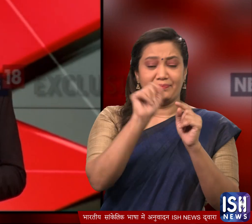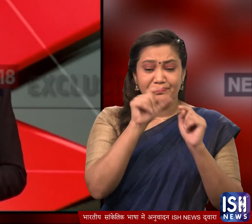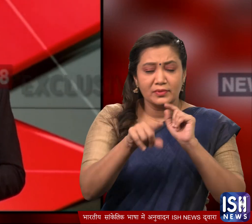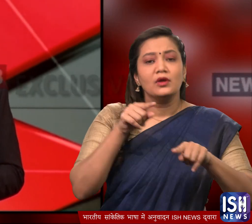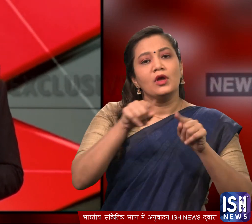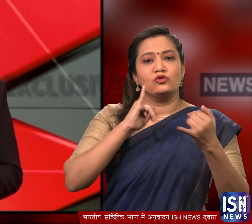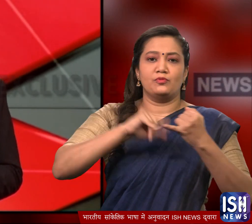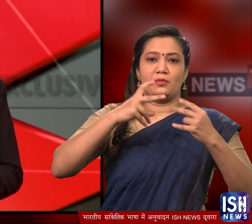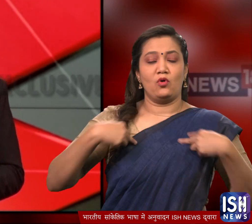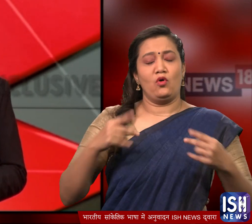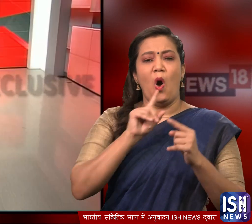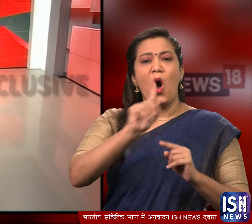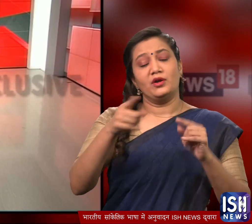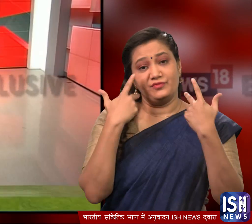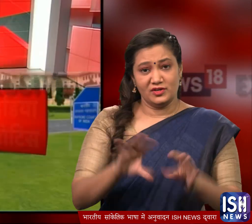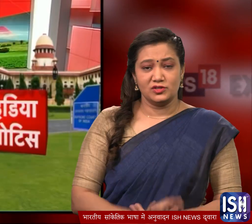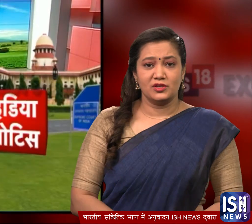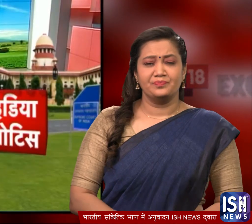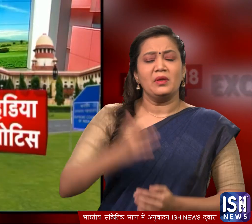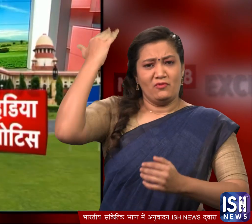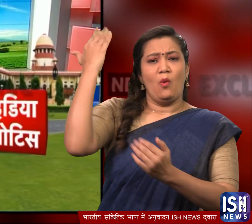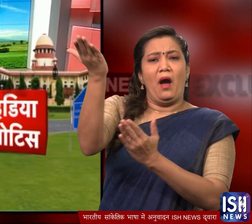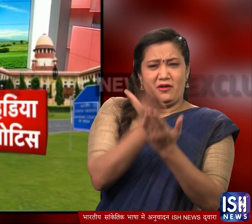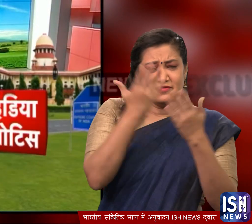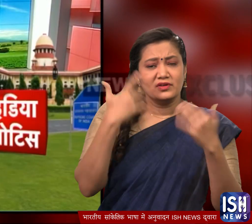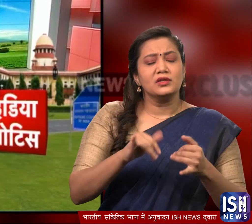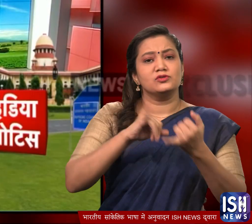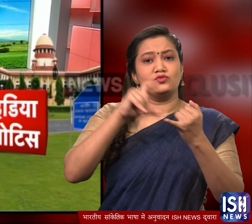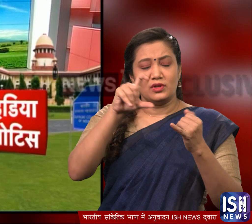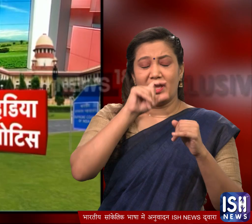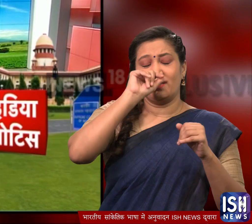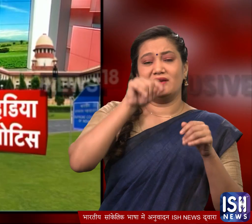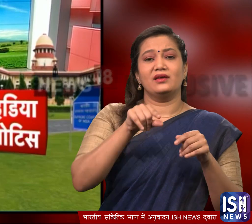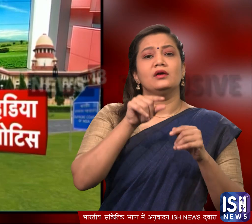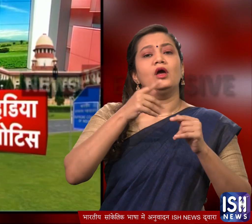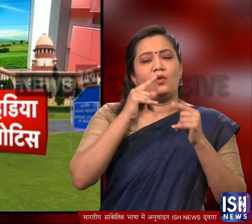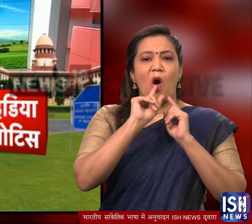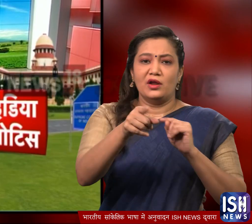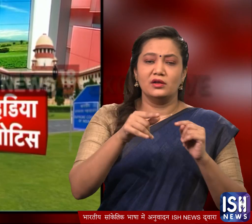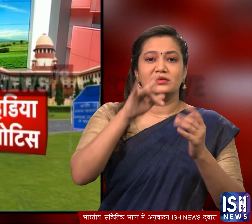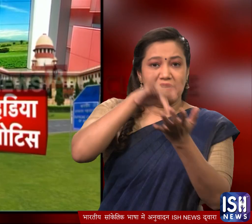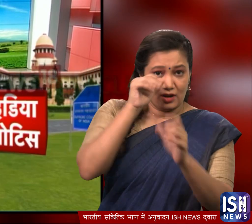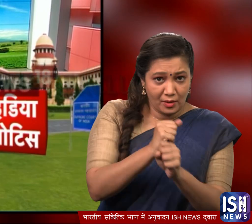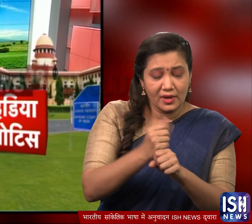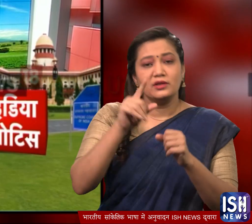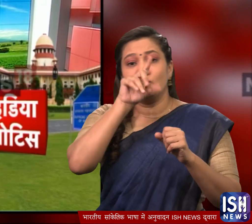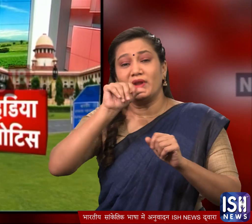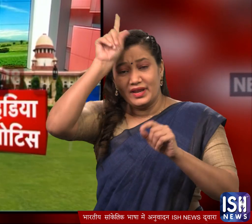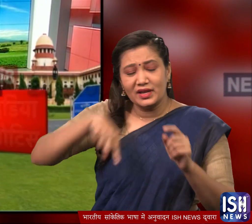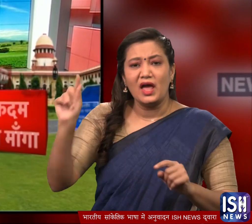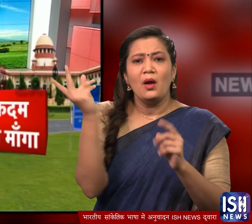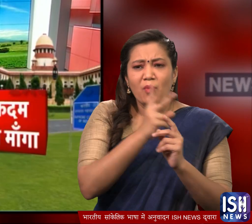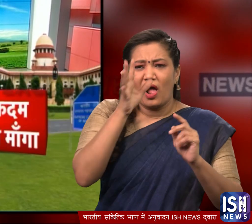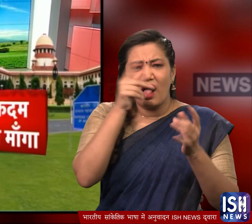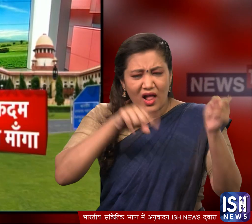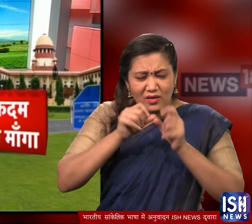किया। न्यूज़ 18 के एहतशाम खान की रिपोर्ट है कि सुप्रीम कोर्ट ने एक याचिका पर सुनवाई करते हुए ट्विटर इंडिया और केंद्र सरकार को नोटिस दिया, जिसमें दोनों